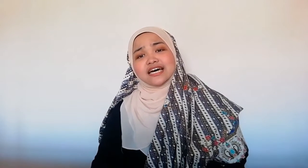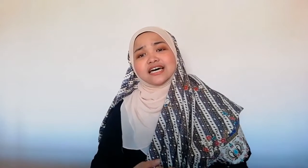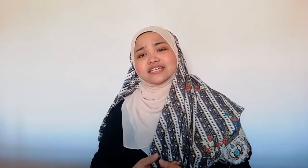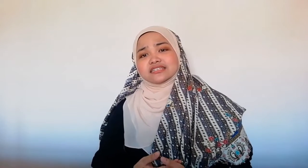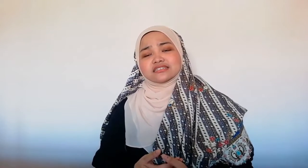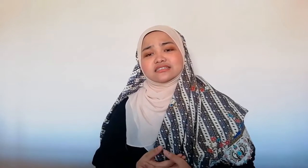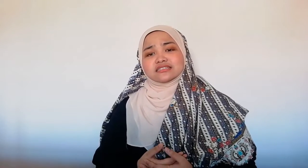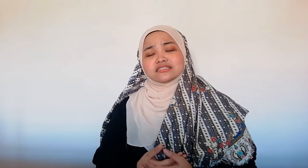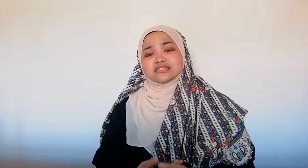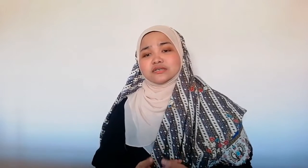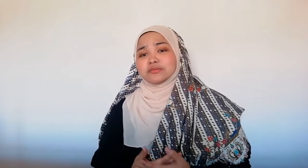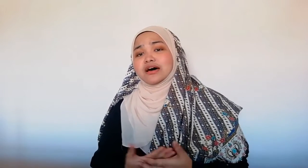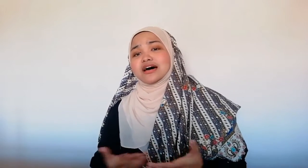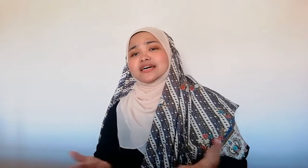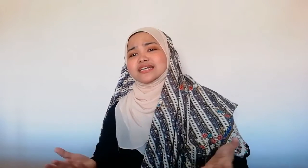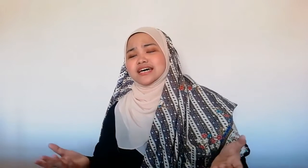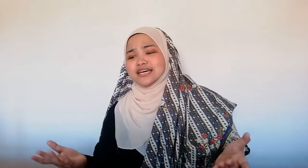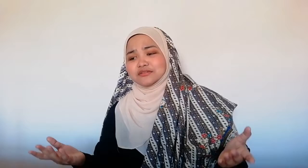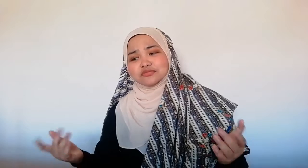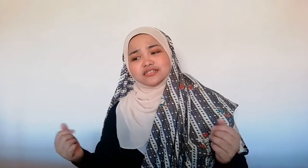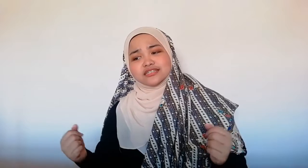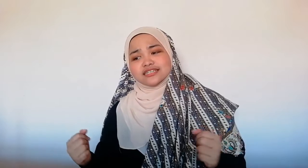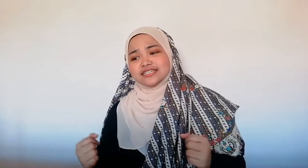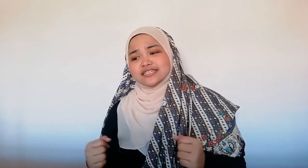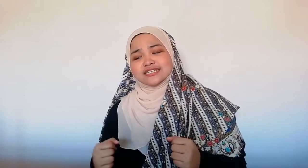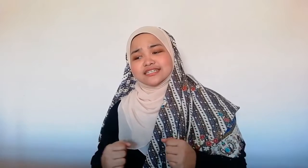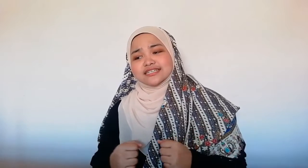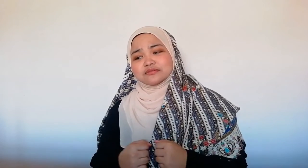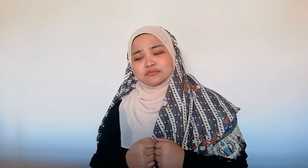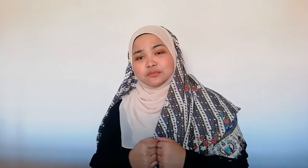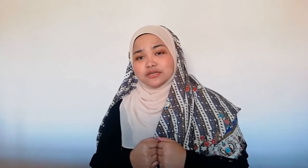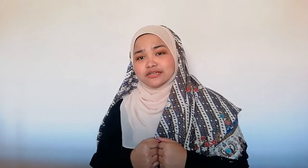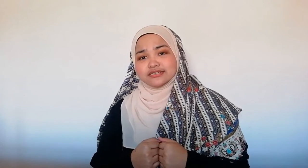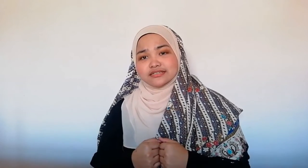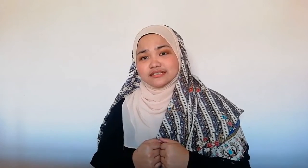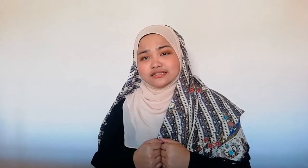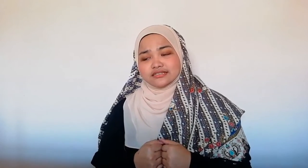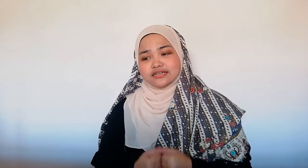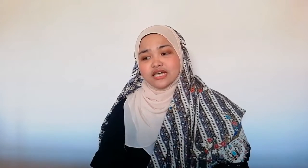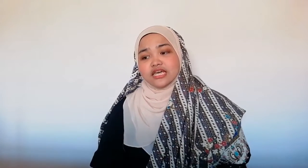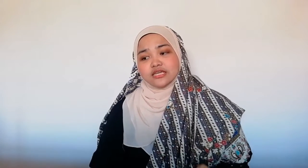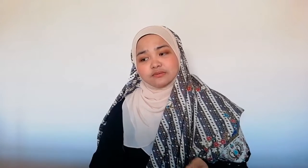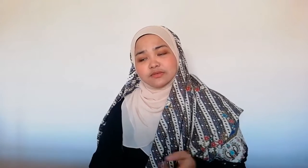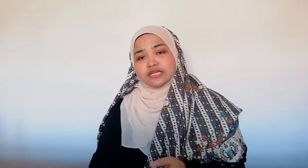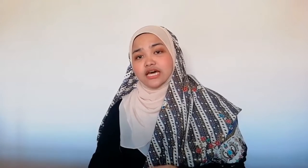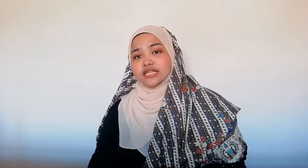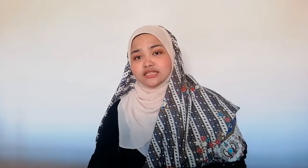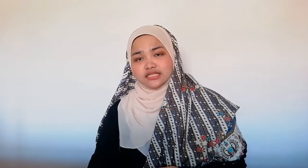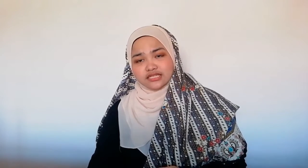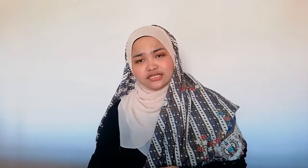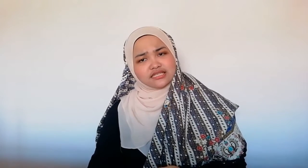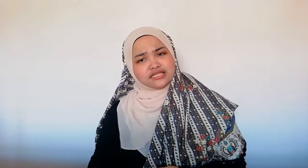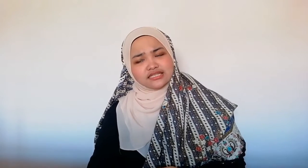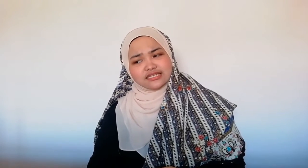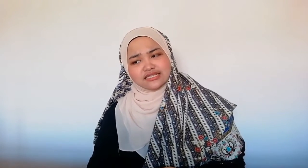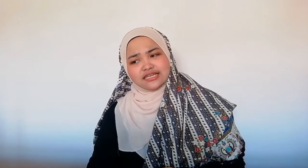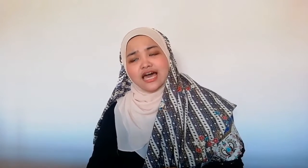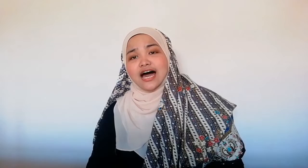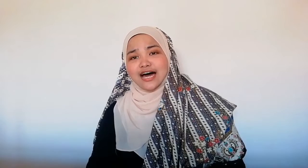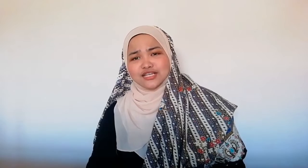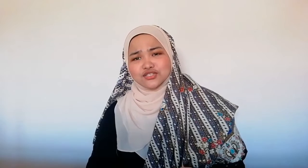Apakan daya badai menimpa, impian